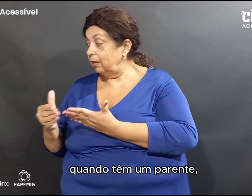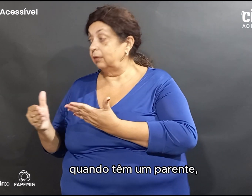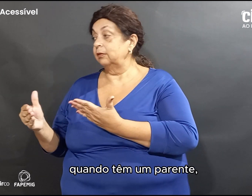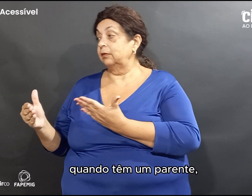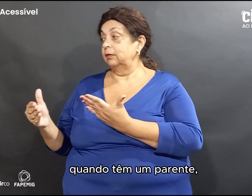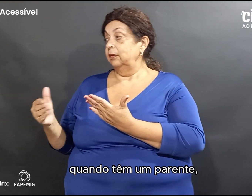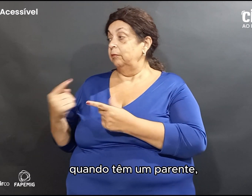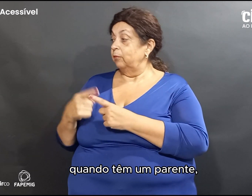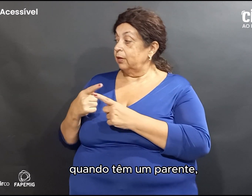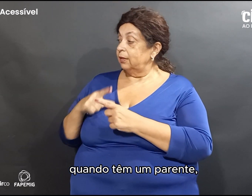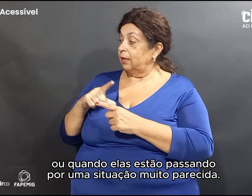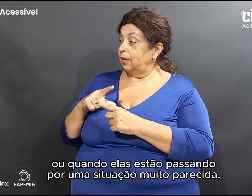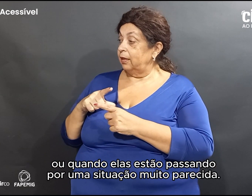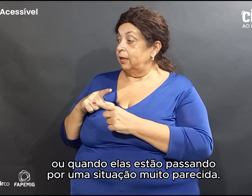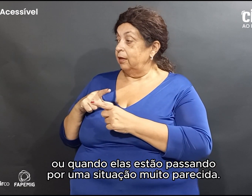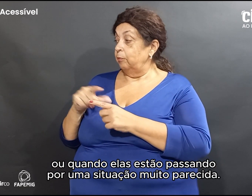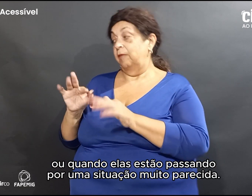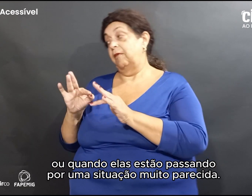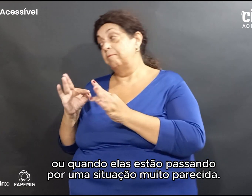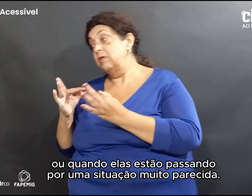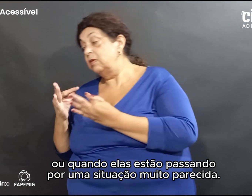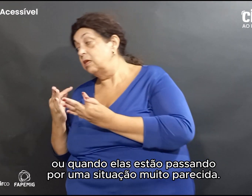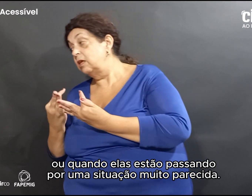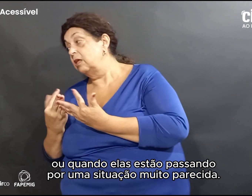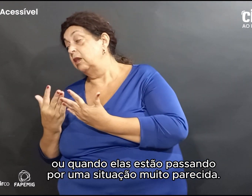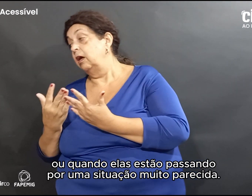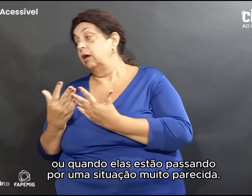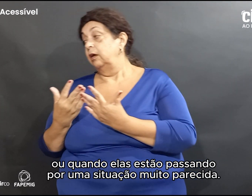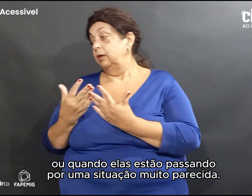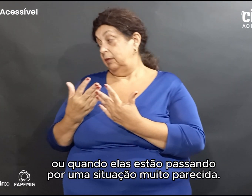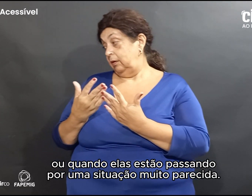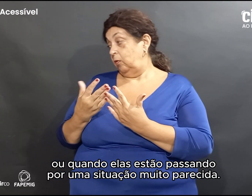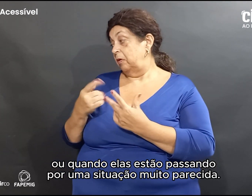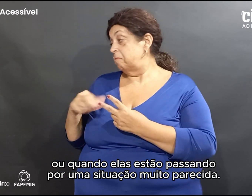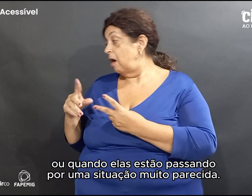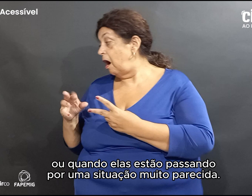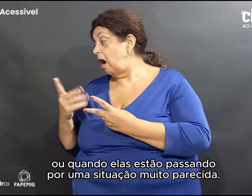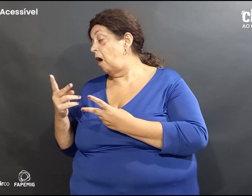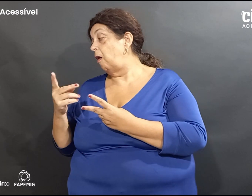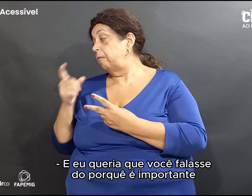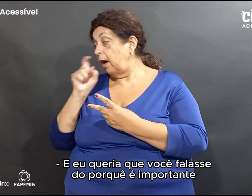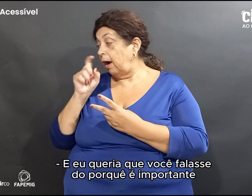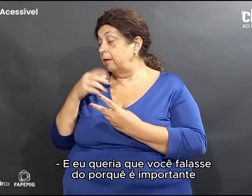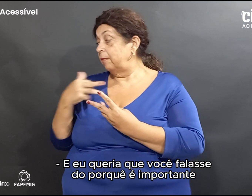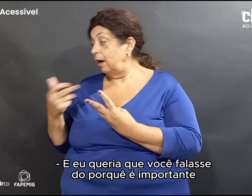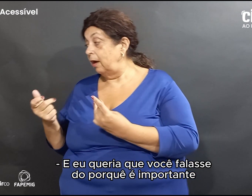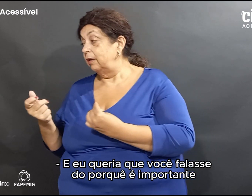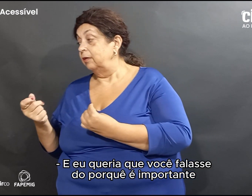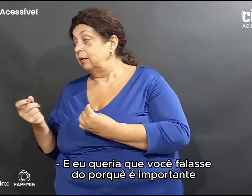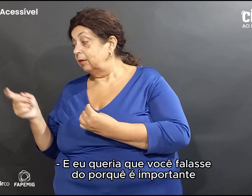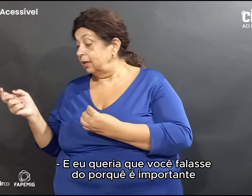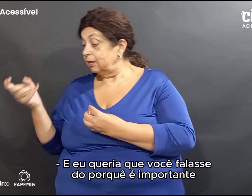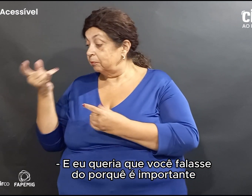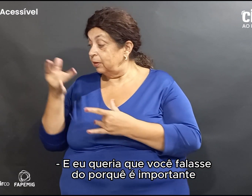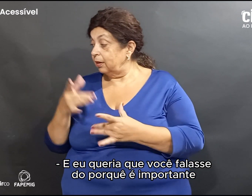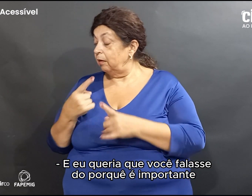tem um parente ou quando elas estão passando por uma situação muito parecida. E eu queria que você falasse do porquê que é